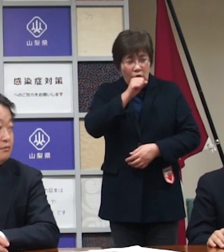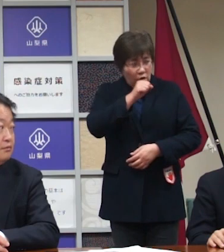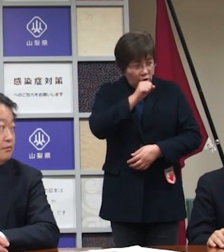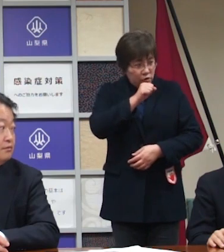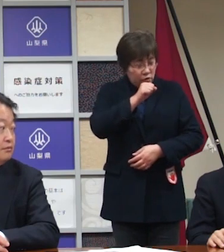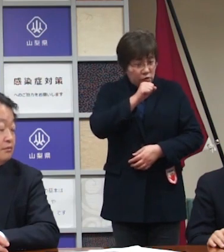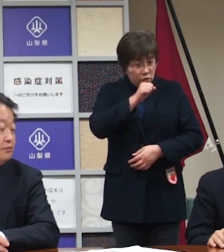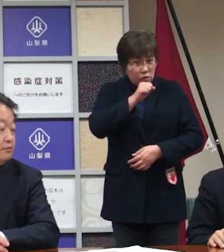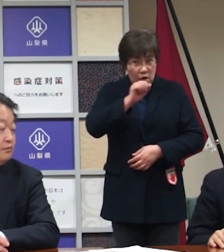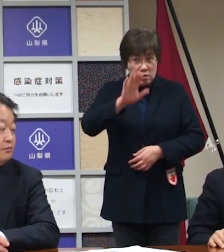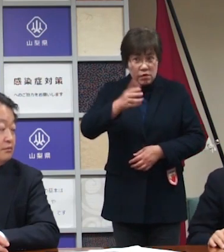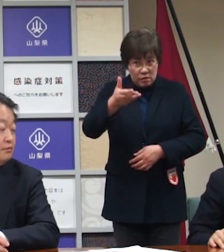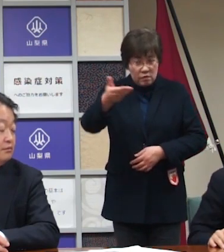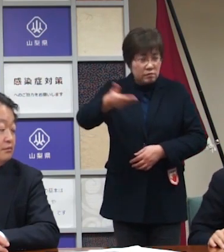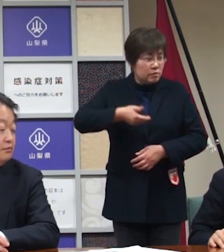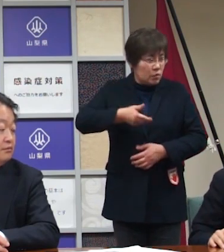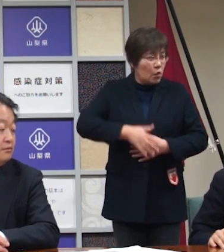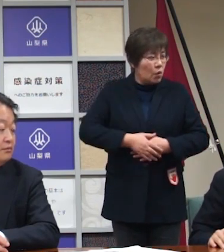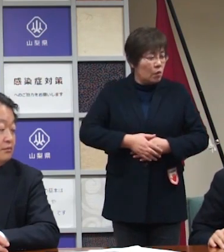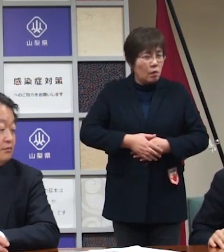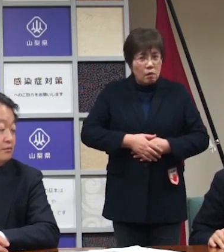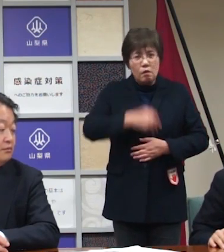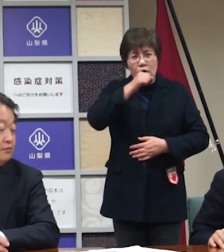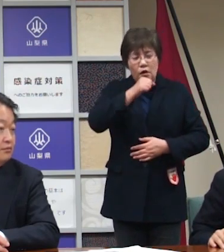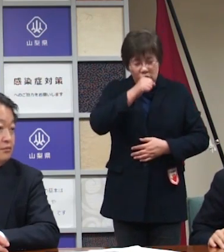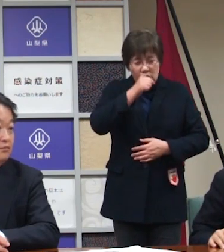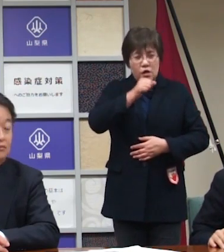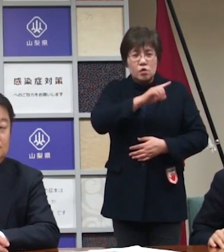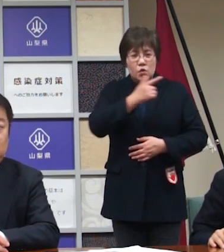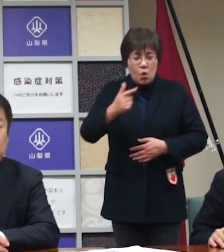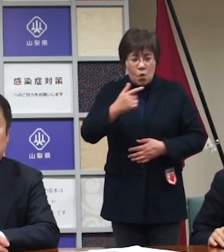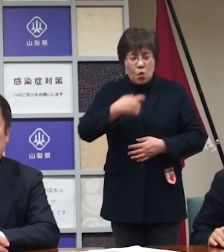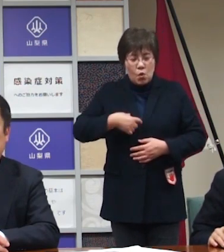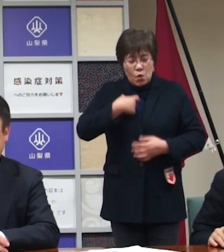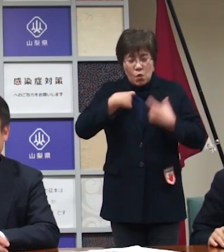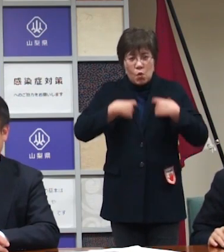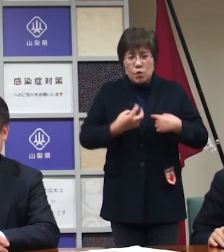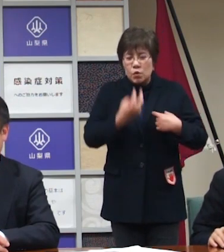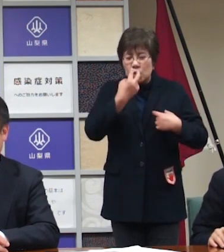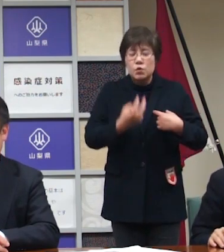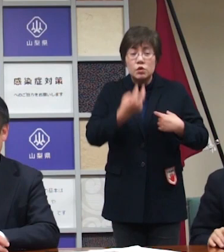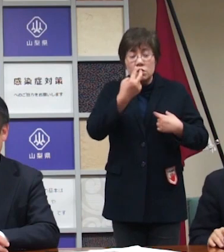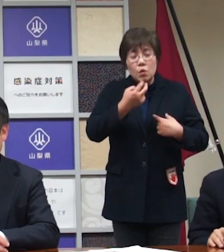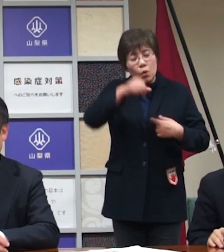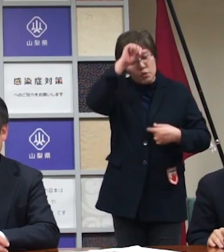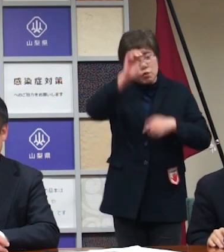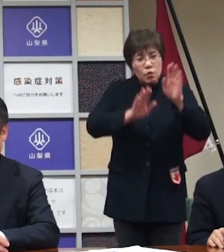何か書いてあります。 特に保険契約の中にはございません。